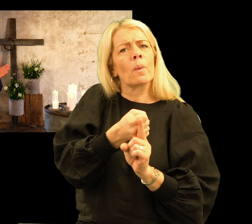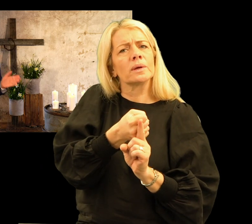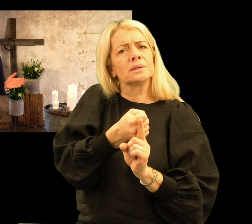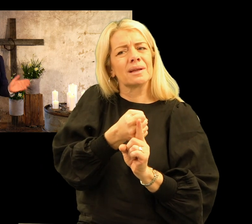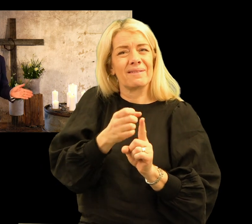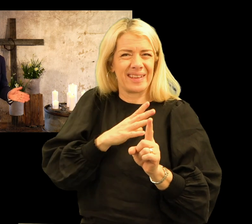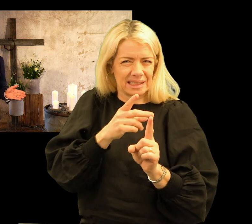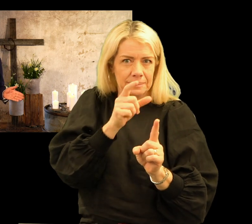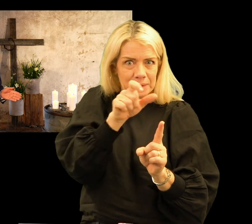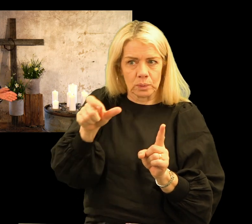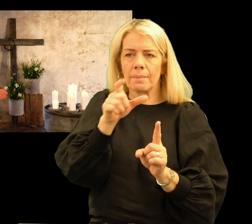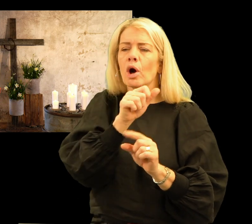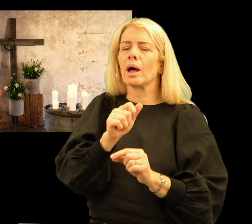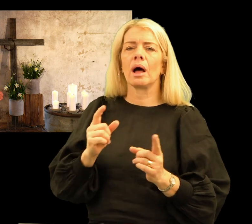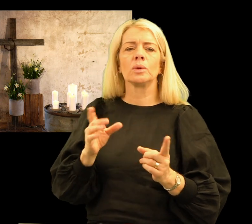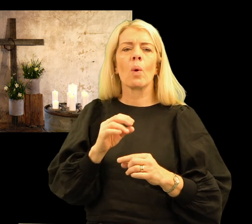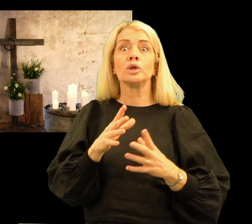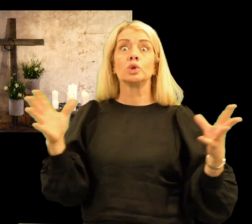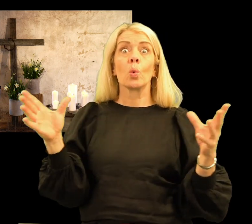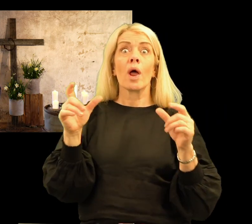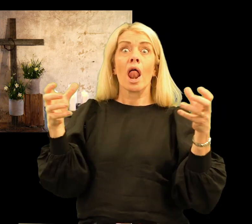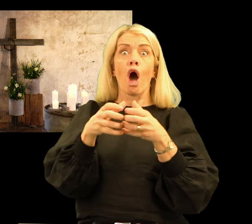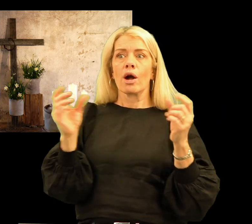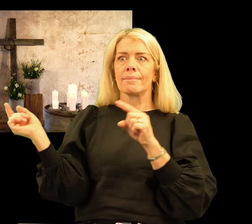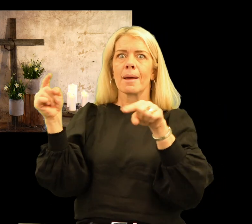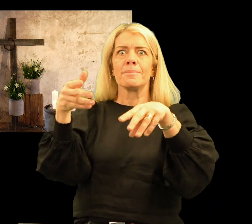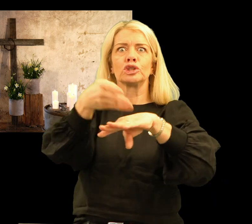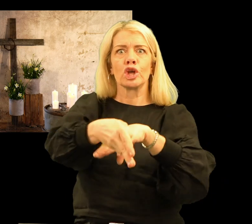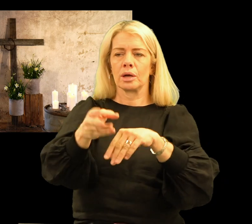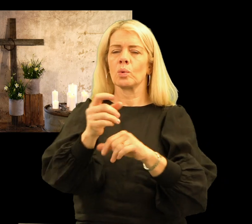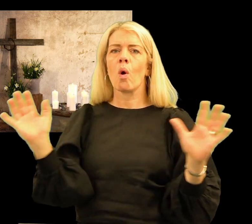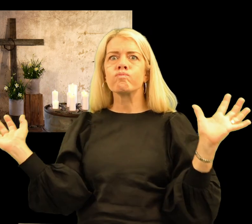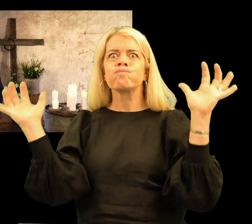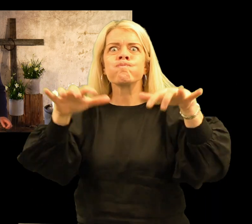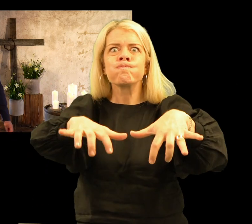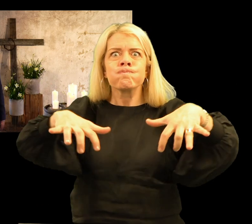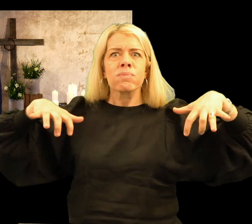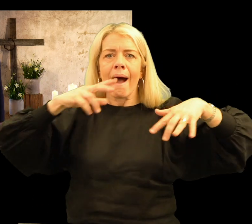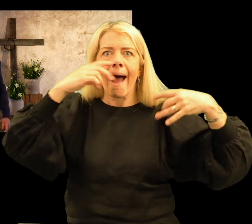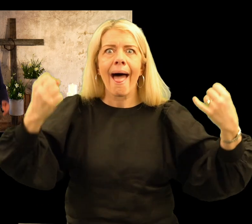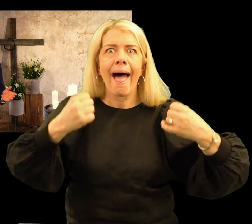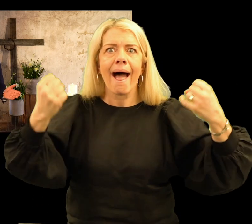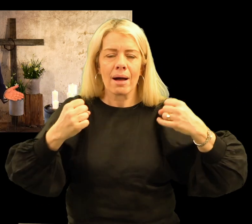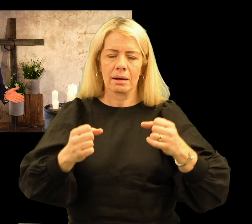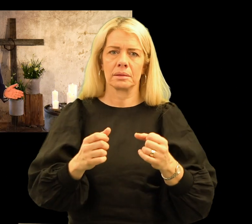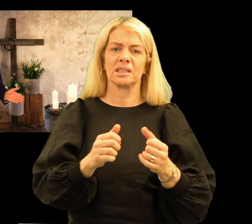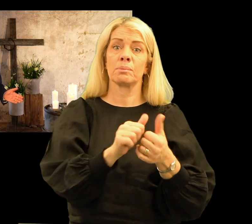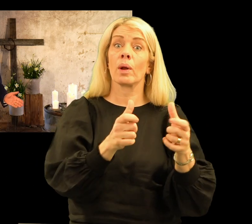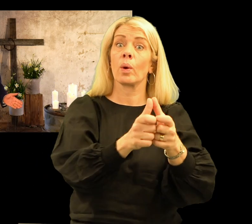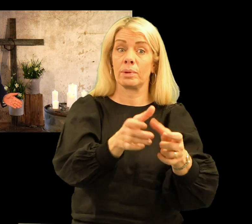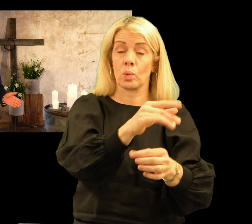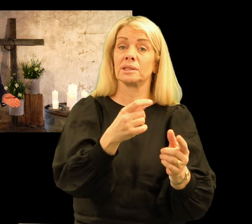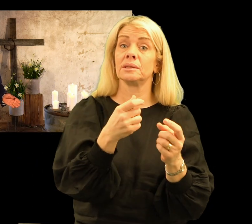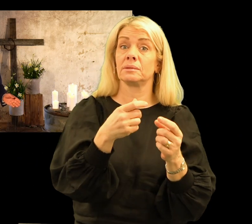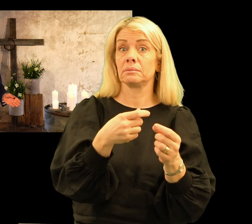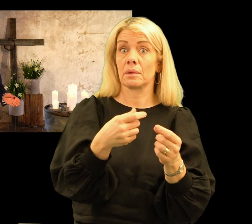de som bara går de där ljumma sommarkvällarna när storlagen kommer på besök. Och det finns de som bara går till vallen i de perioder då sportklubben